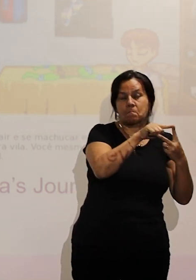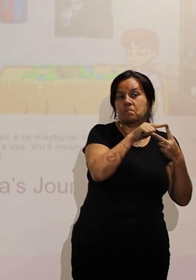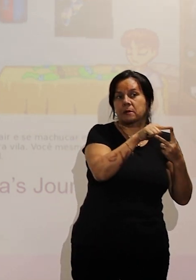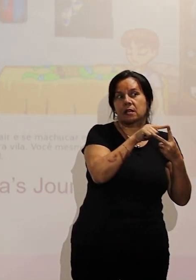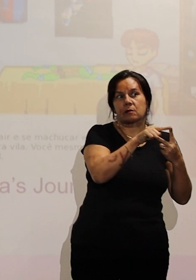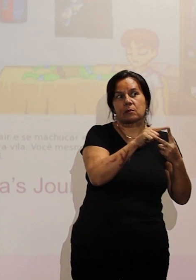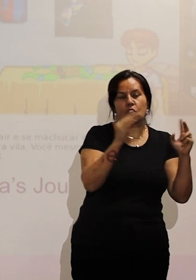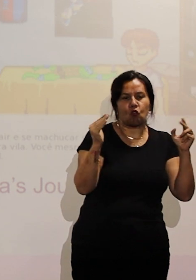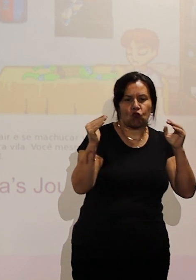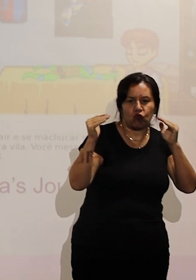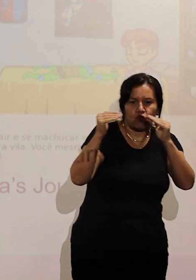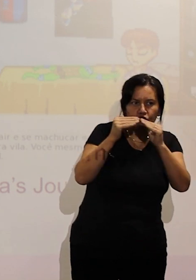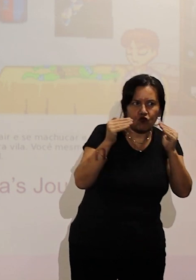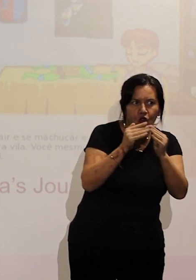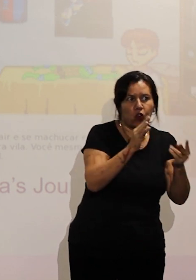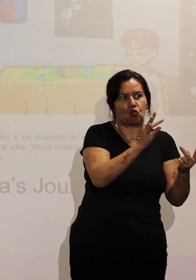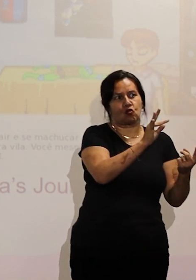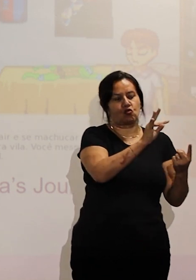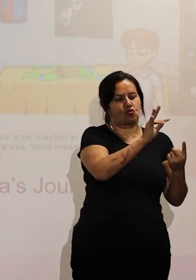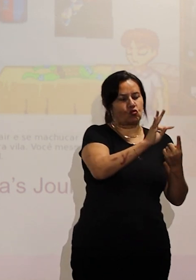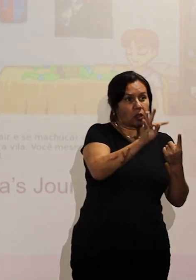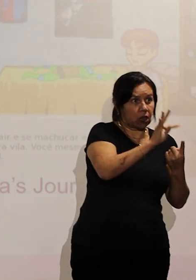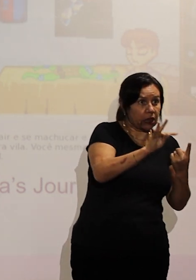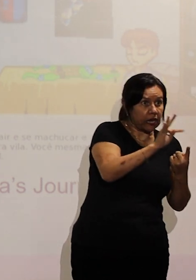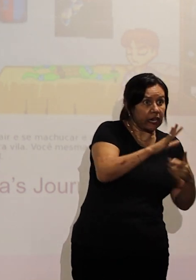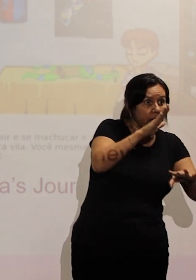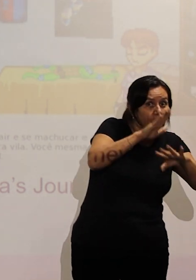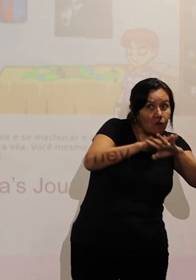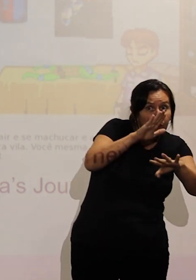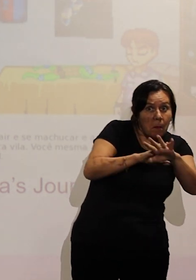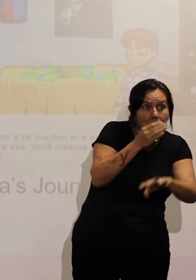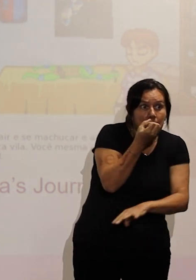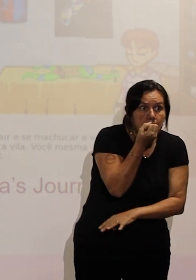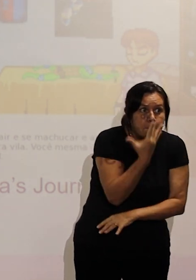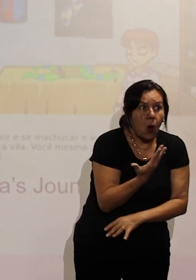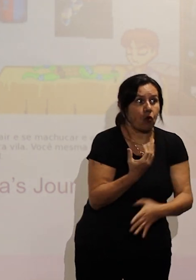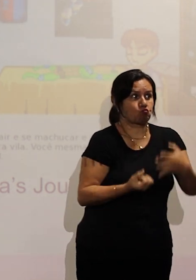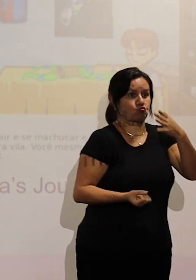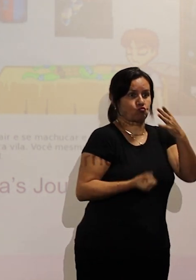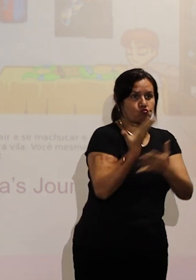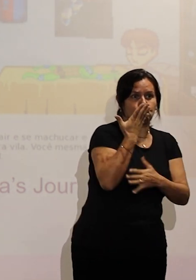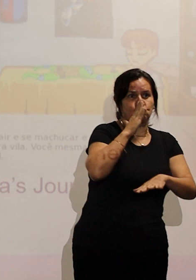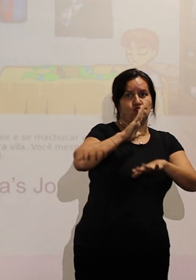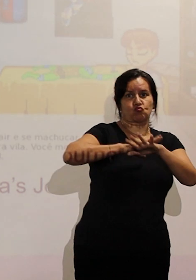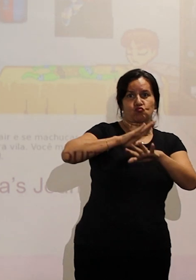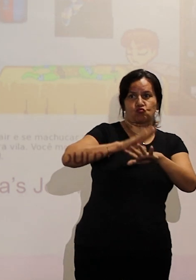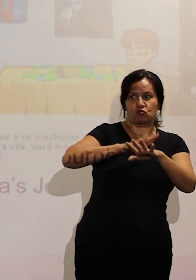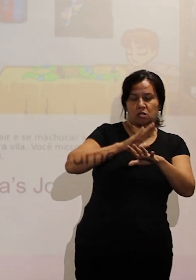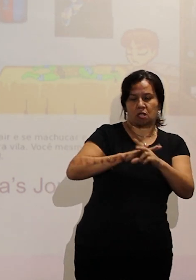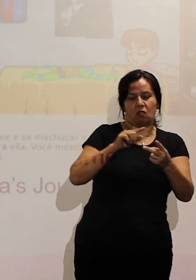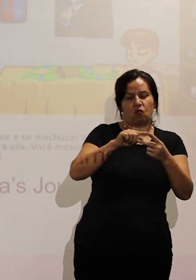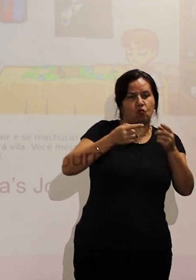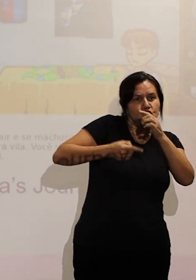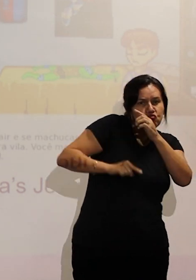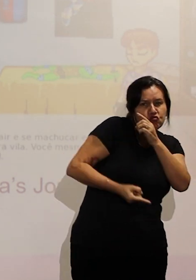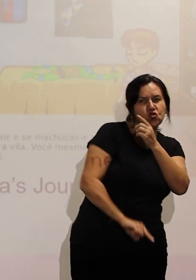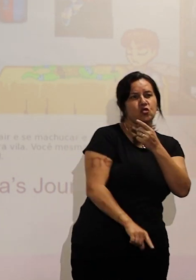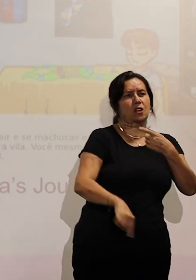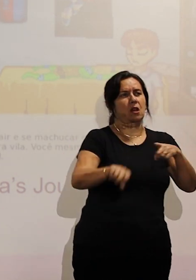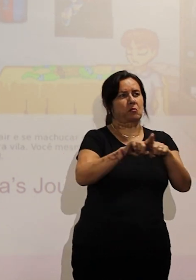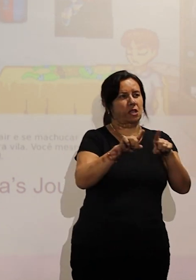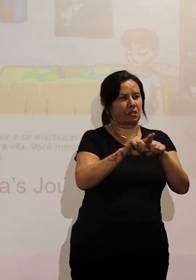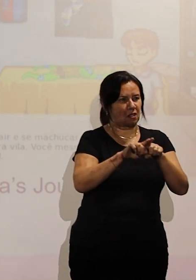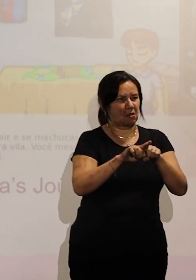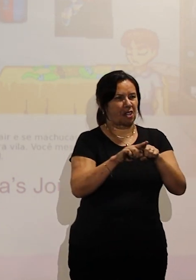questão objetiva, que é a questão técnica, se aquilo é bem feito, bem construído, se tem fundamentos. No fundamento, caso a gente